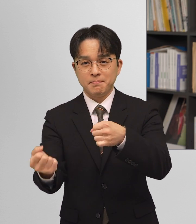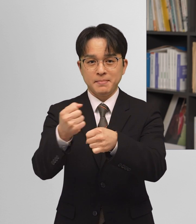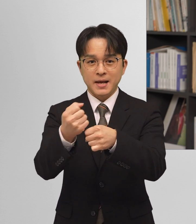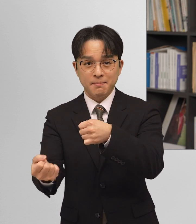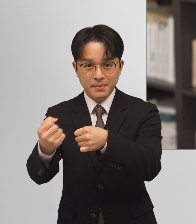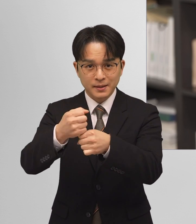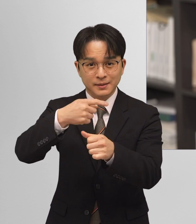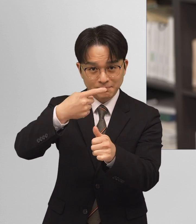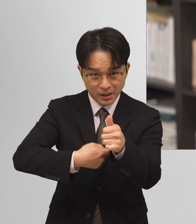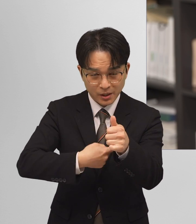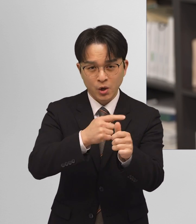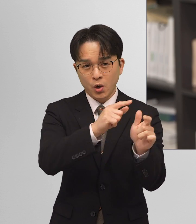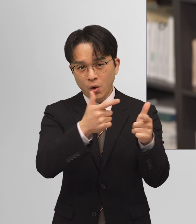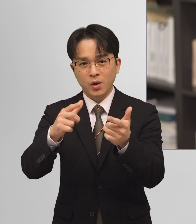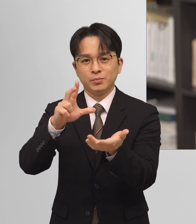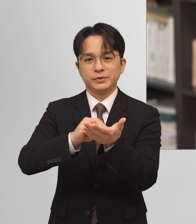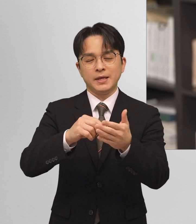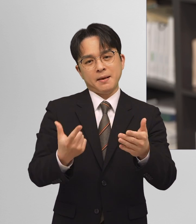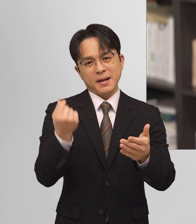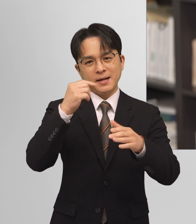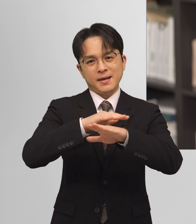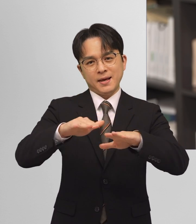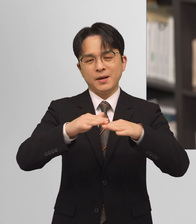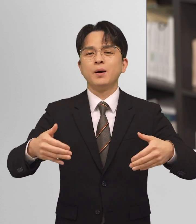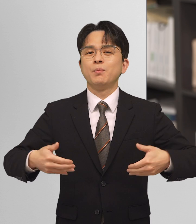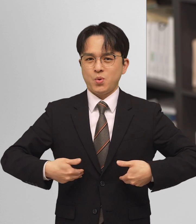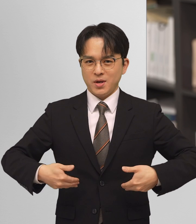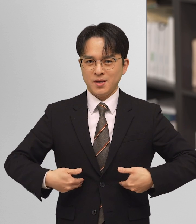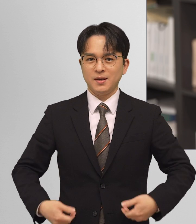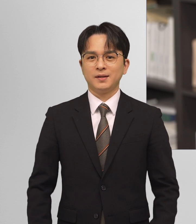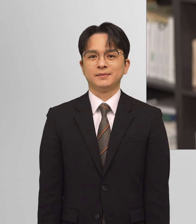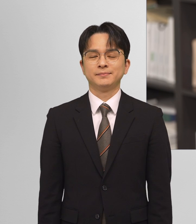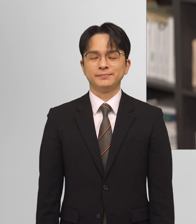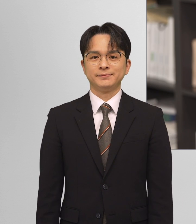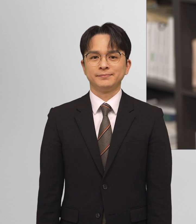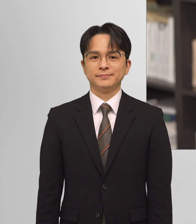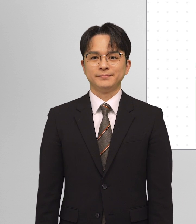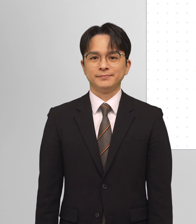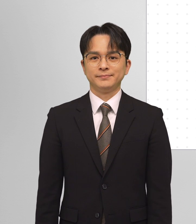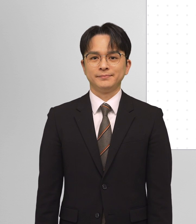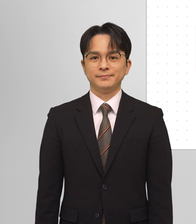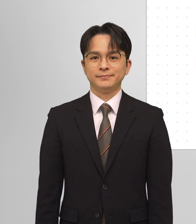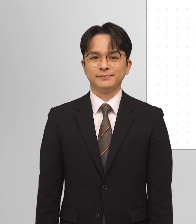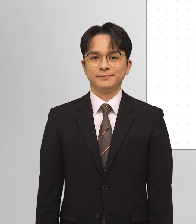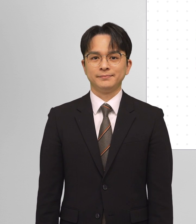붕괴의 문제라든지 필수 의료의 문제들을 신속하게 해결하는 것이 좀 필요하다고 생각합니다.